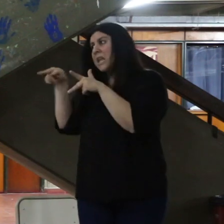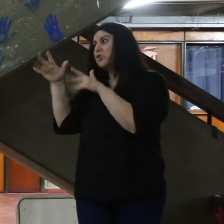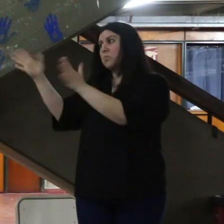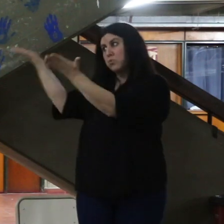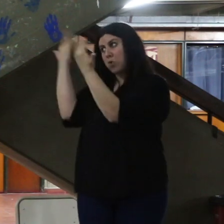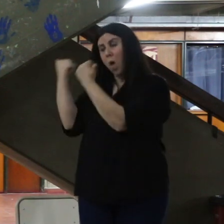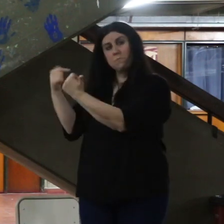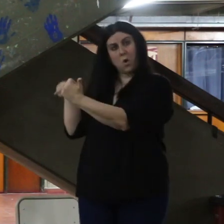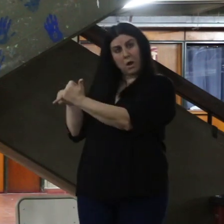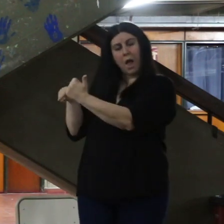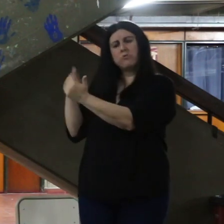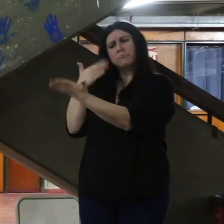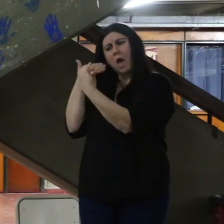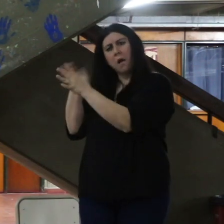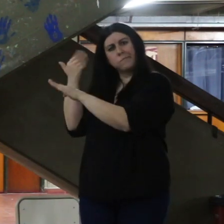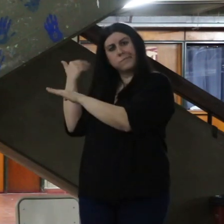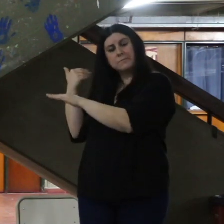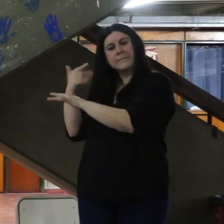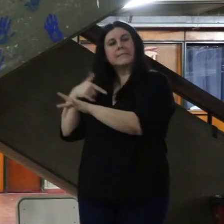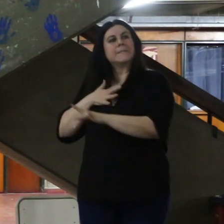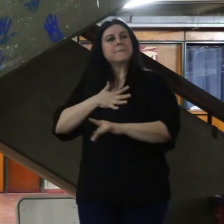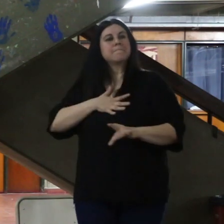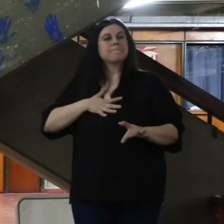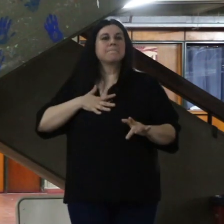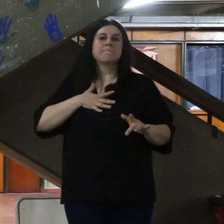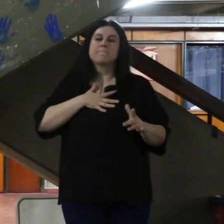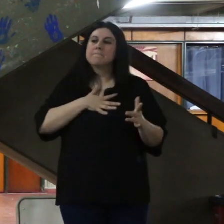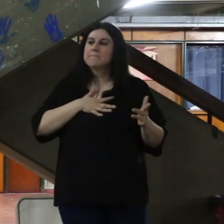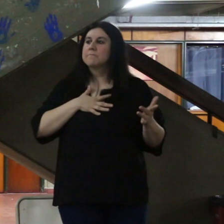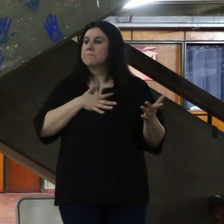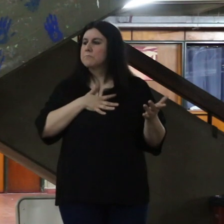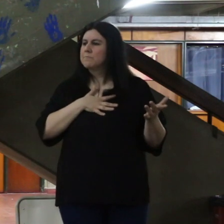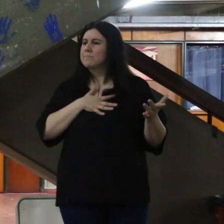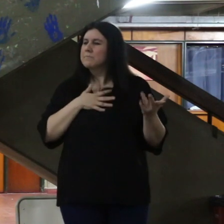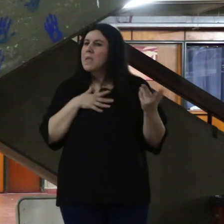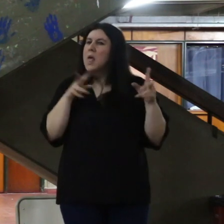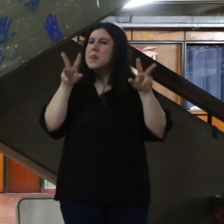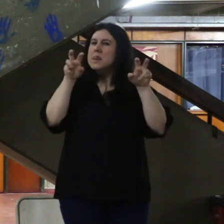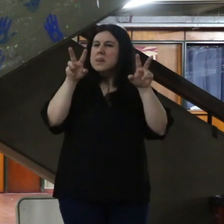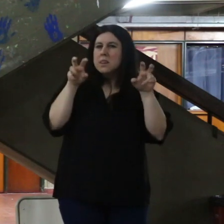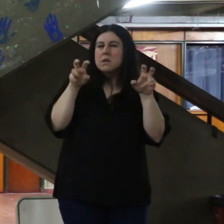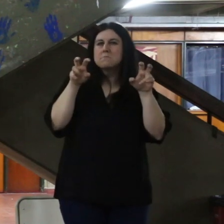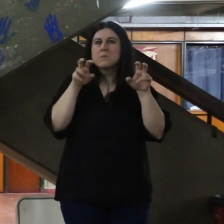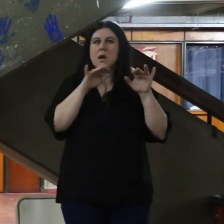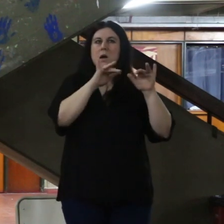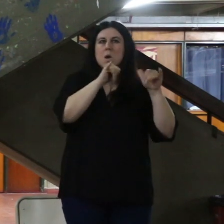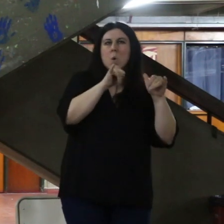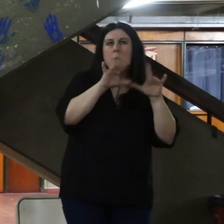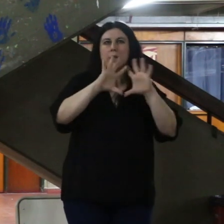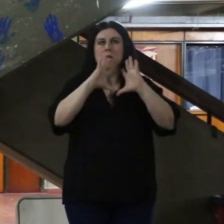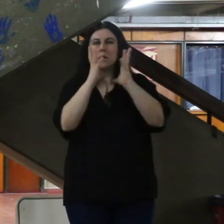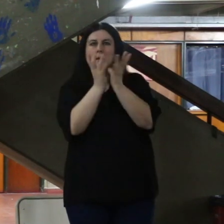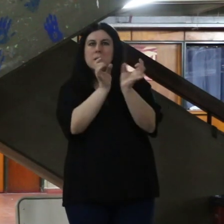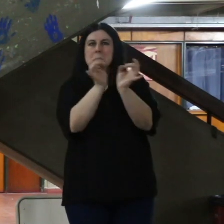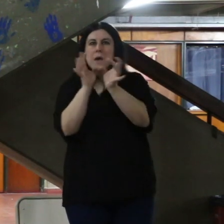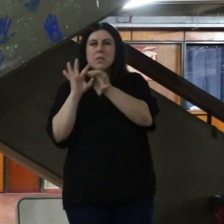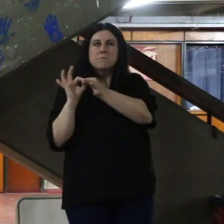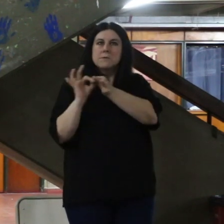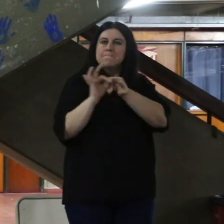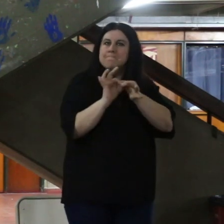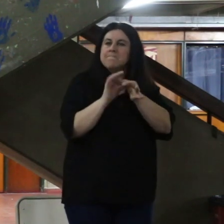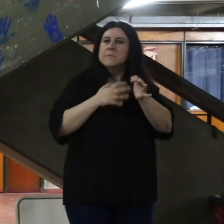estuve charlando, me generó el tema, ¿sí?, la convocatoria,